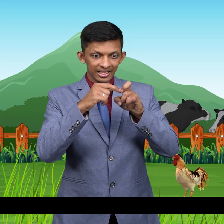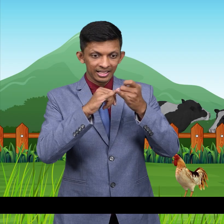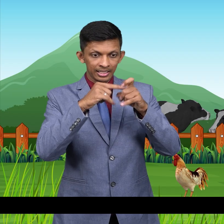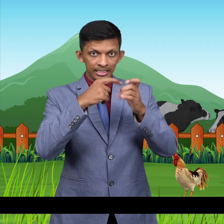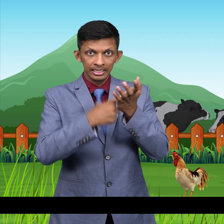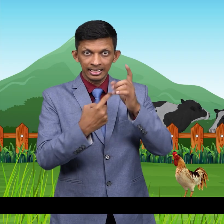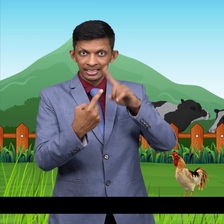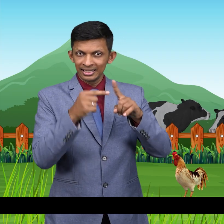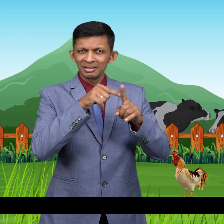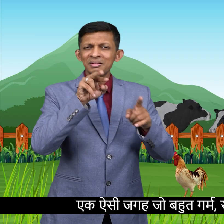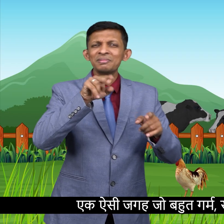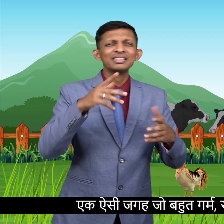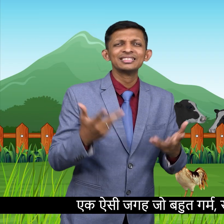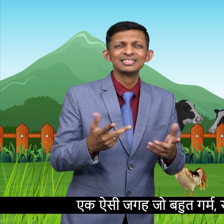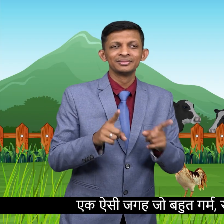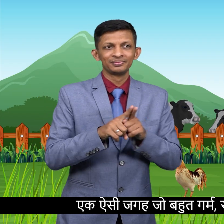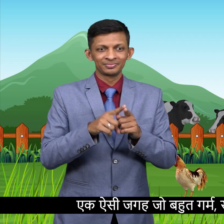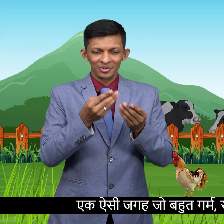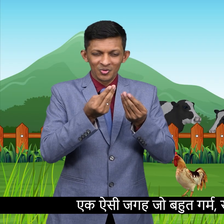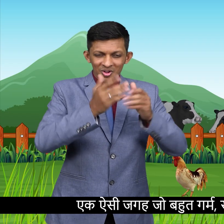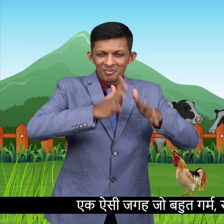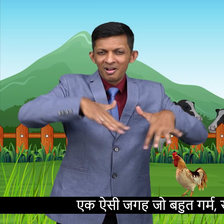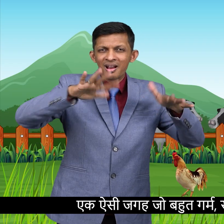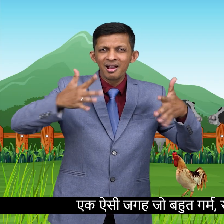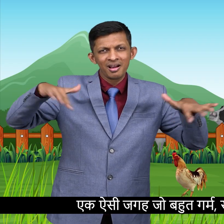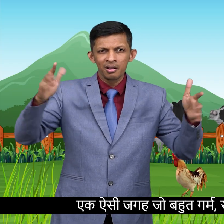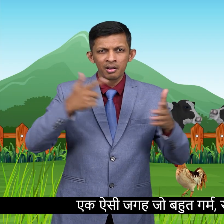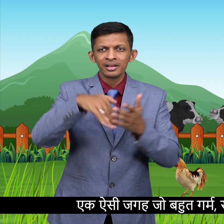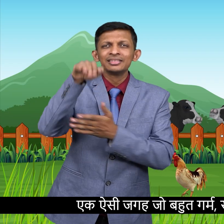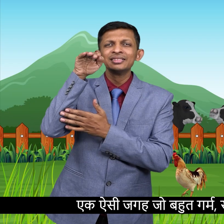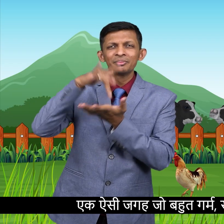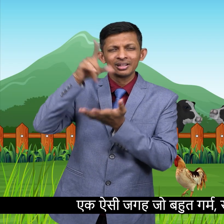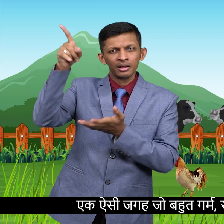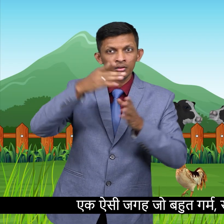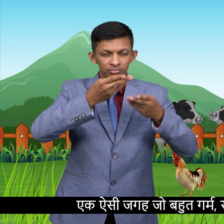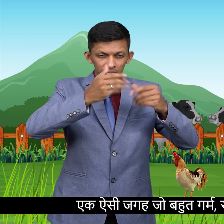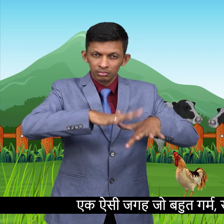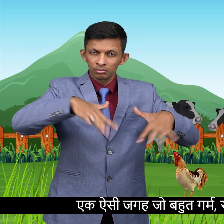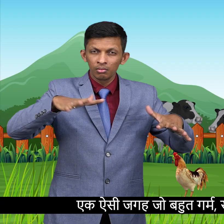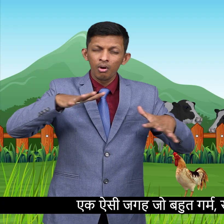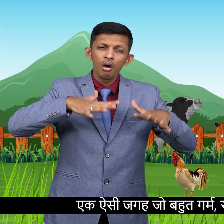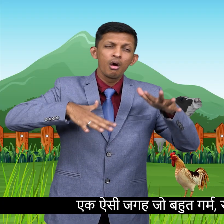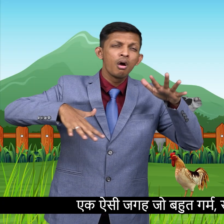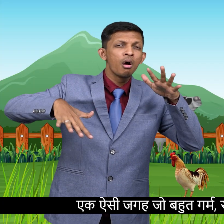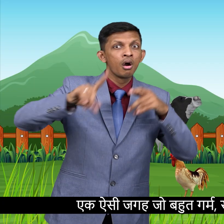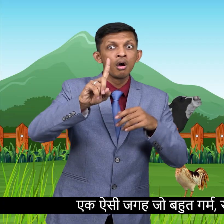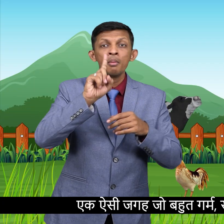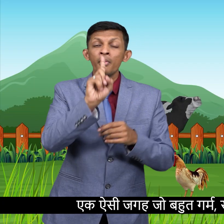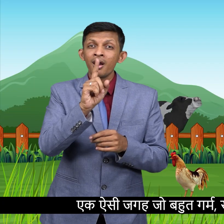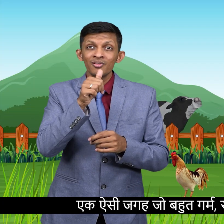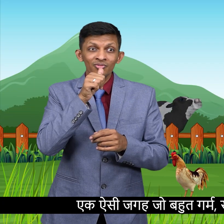रेगिस्तान: एक ऐसी जगह जो बहुत गर्म, सूखी और रेतीली हो, जिसमें बहुत कम पानी